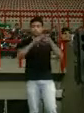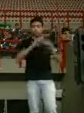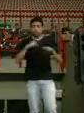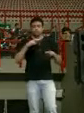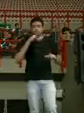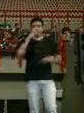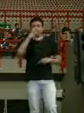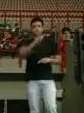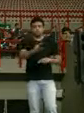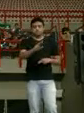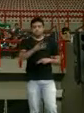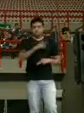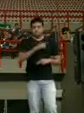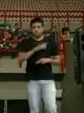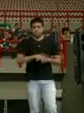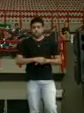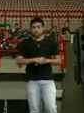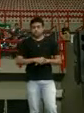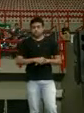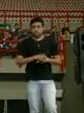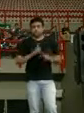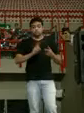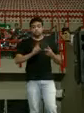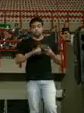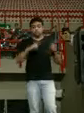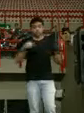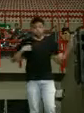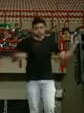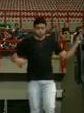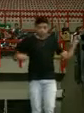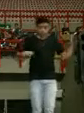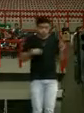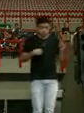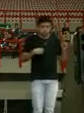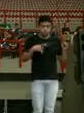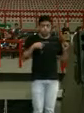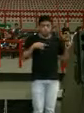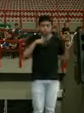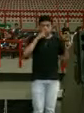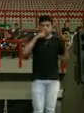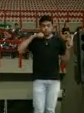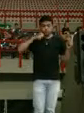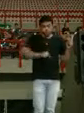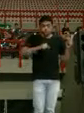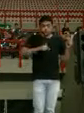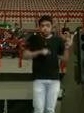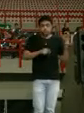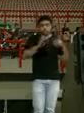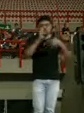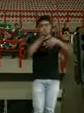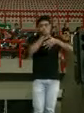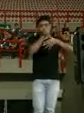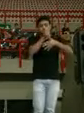qual é a resposta que diz isso aí? Diminuir o comprimento e aumentar a sua tensão? Letra